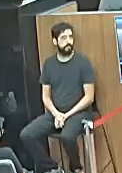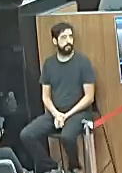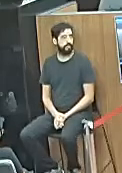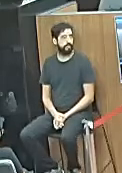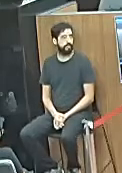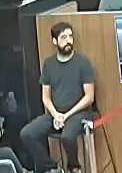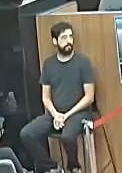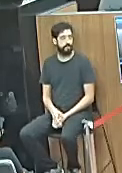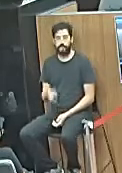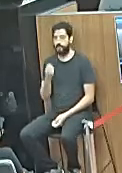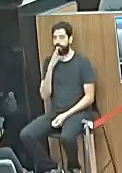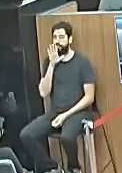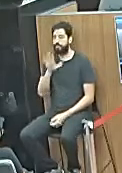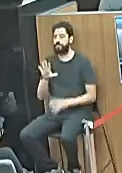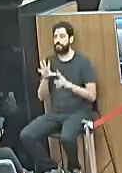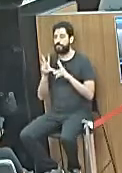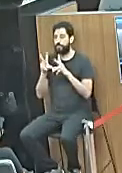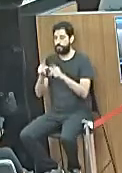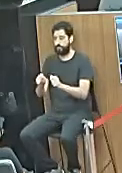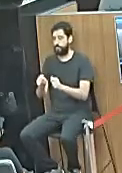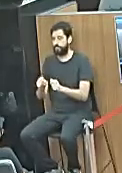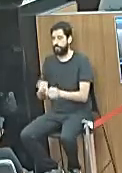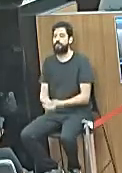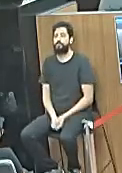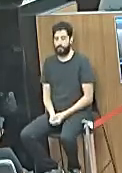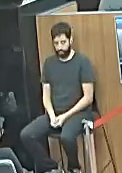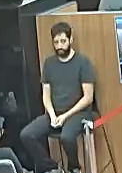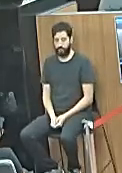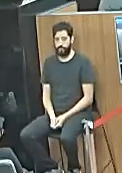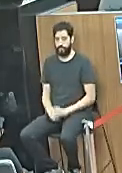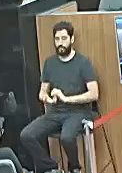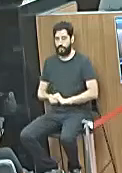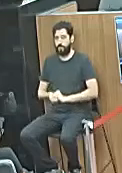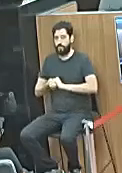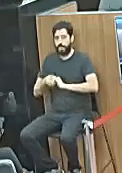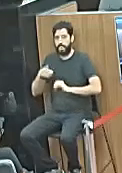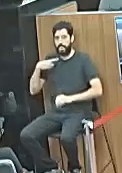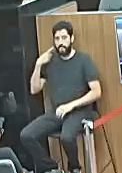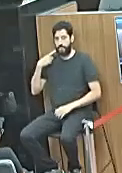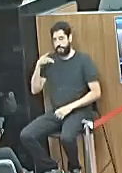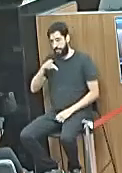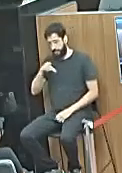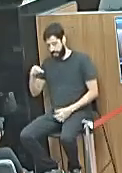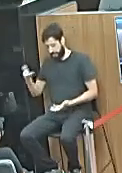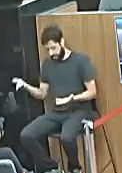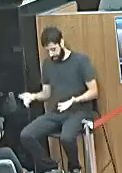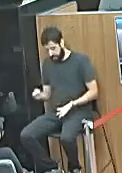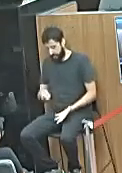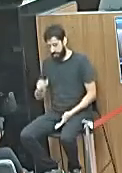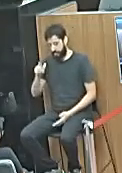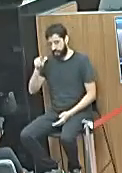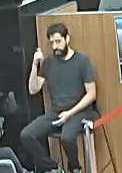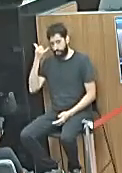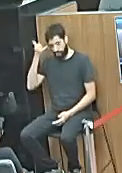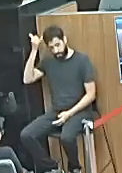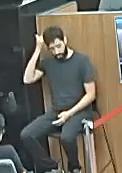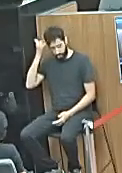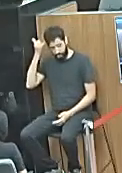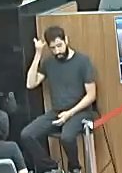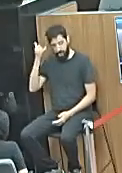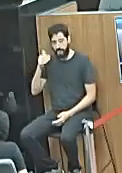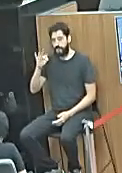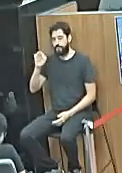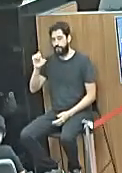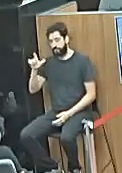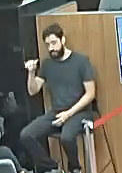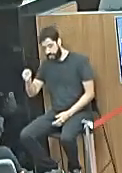uma boa tarde a todos e todos né cumprimentar o deputado o presidente dessa comissão do jean complementar o